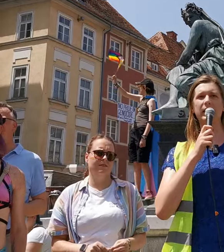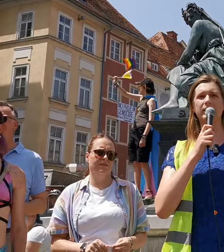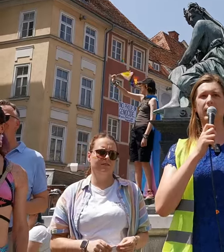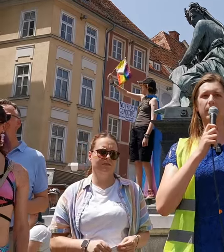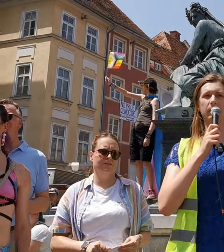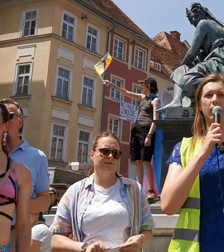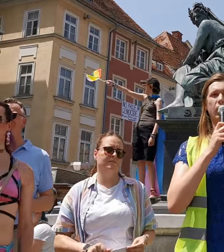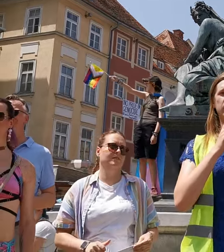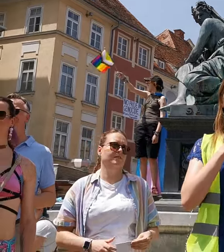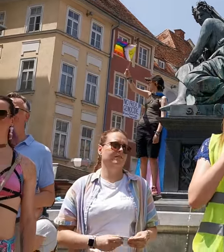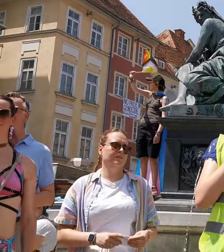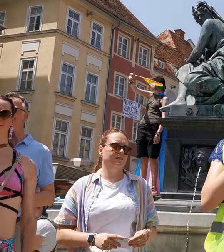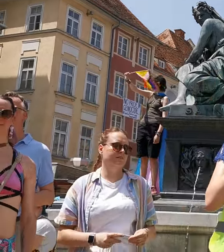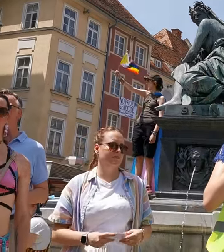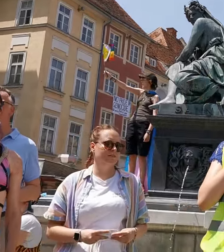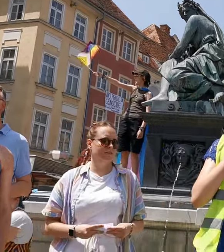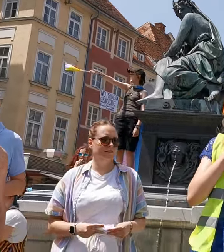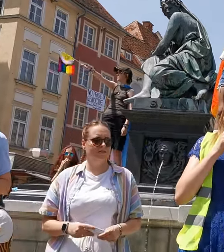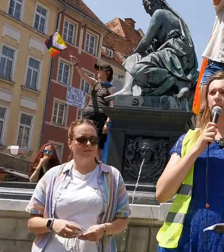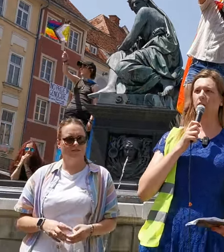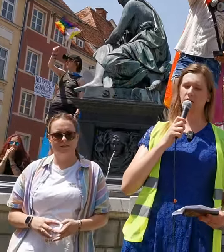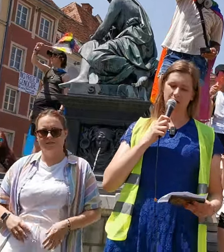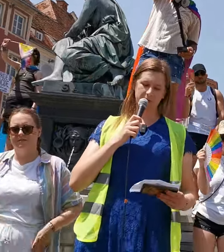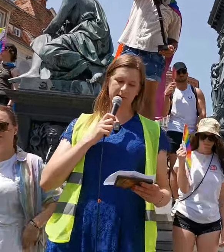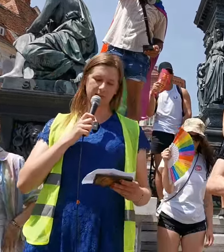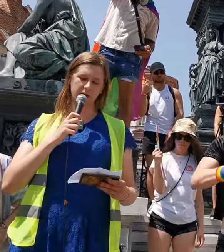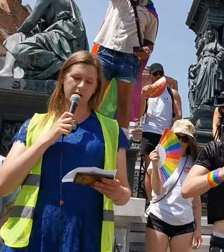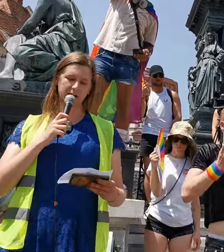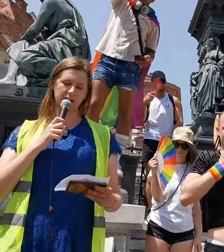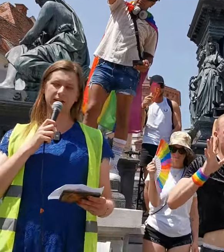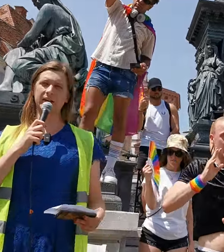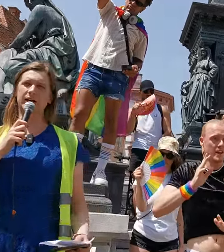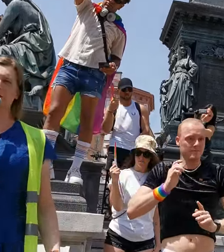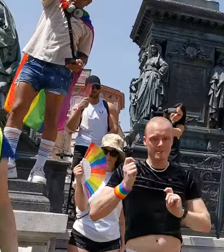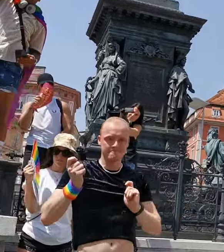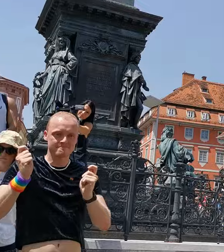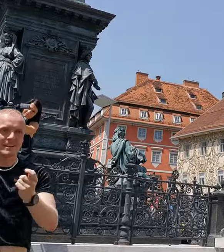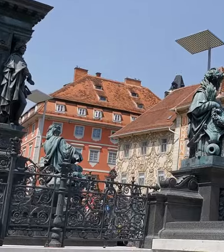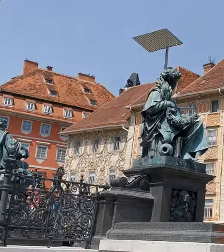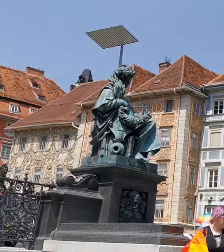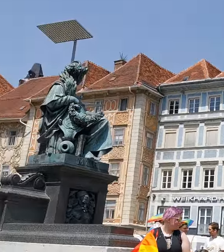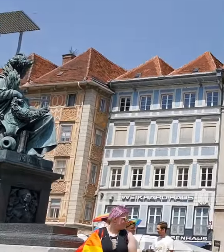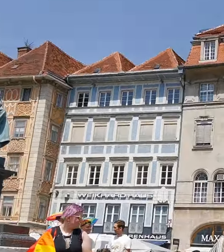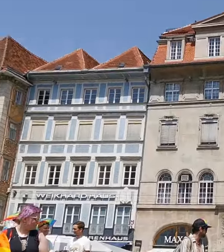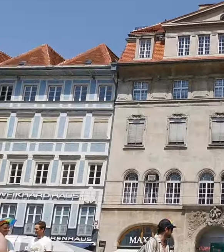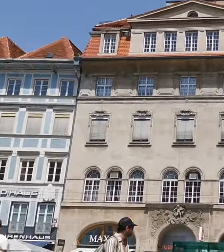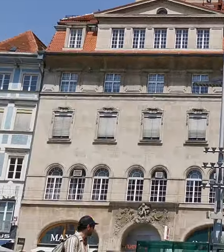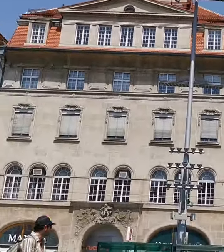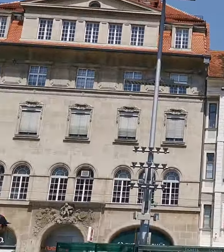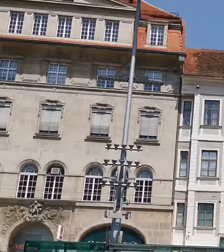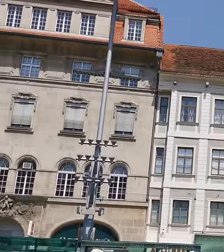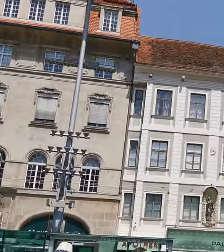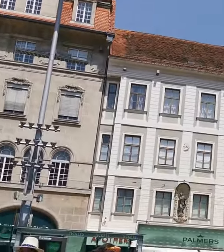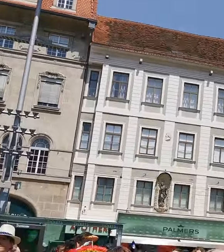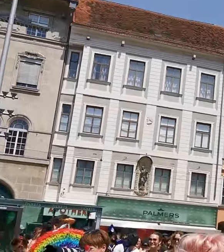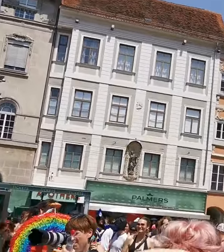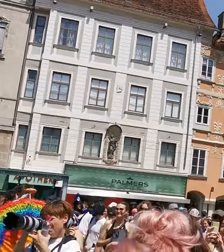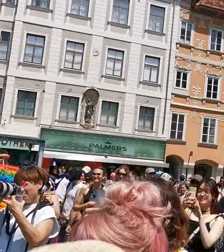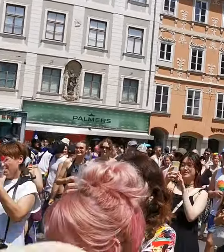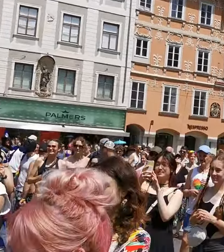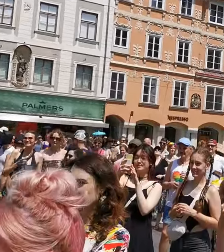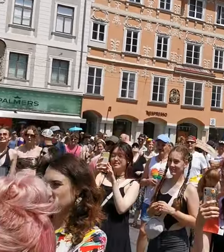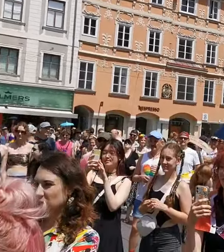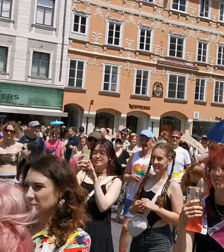Veränderung vorantreiben und nicht rückgängig machen wollen, sind wir heute hier. Denn wir sind hier, wir